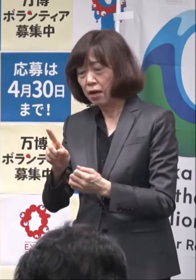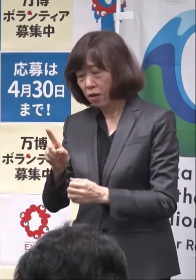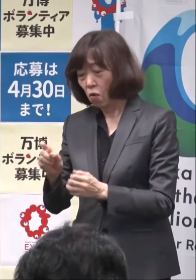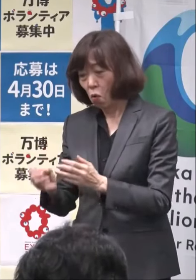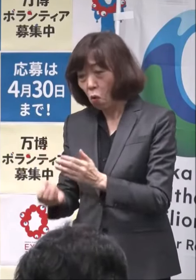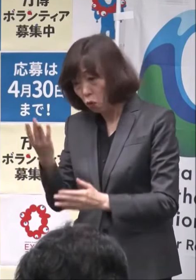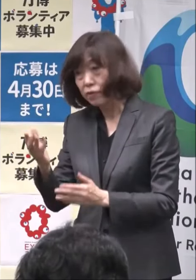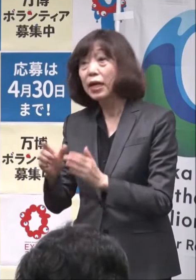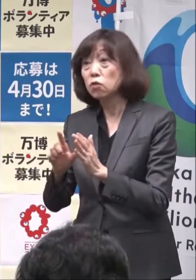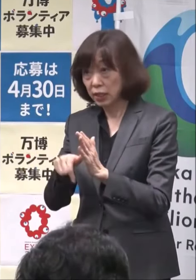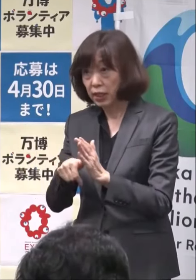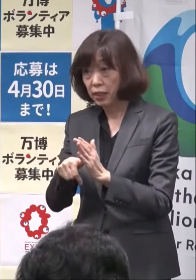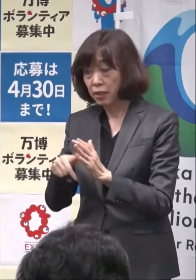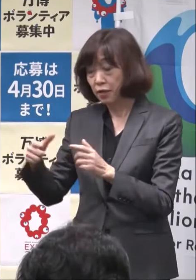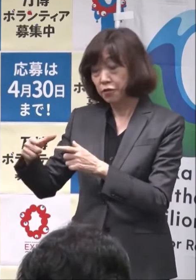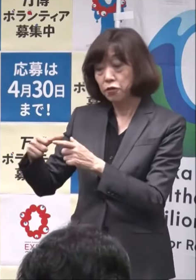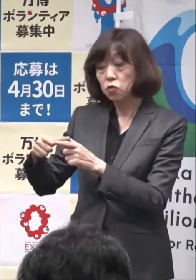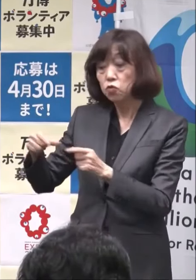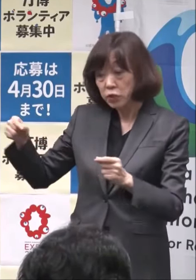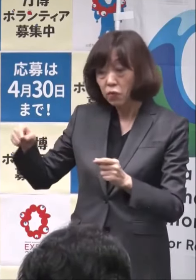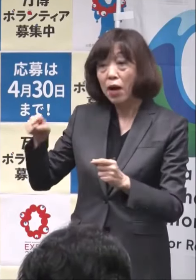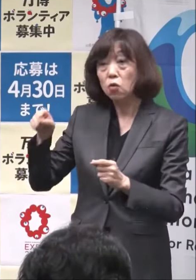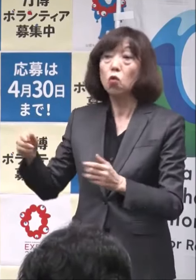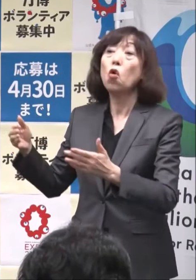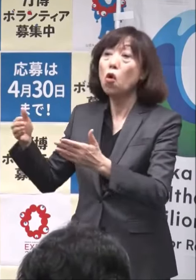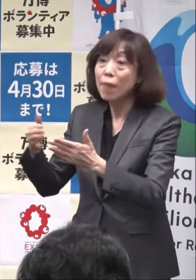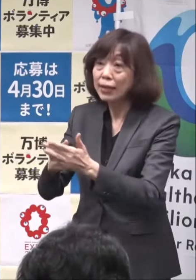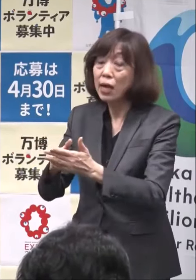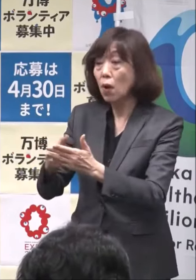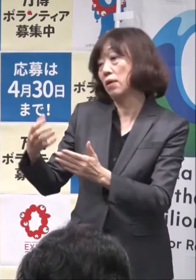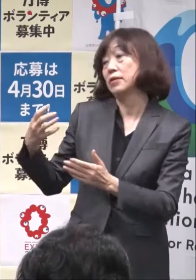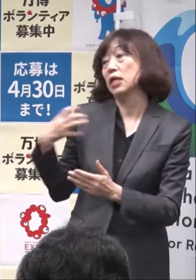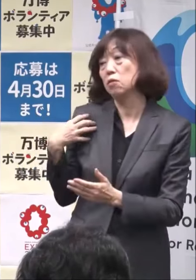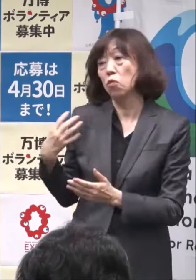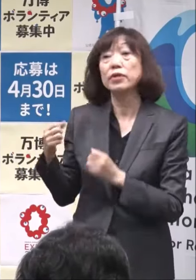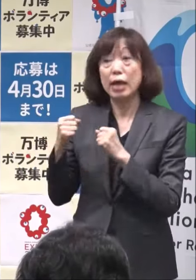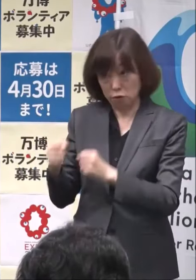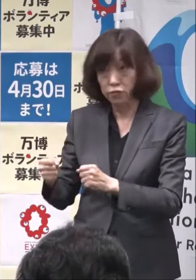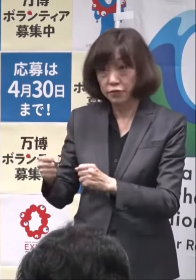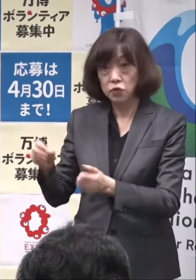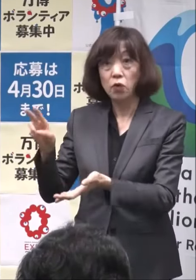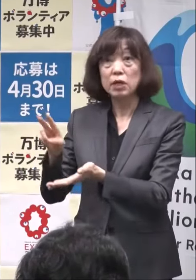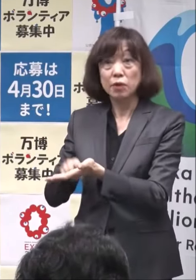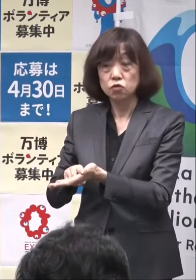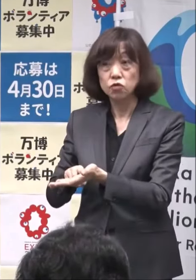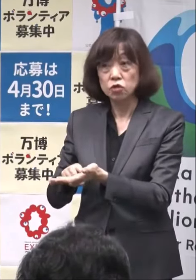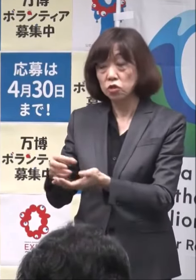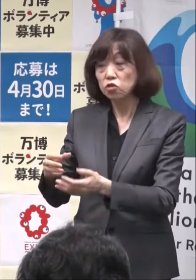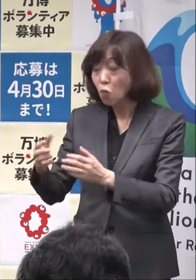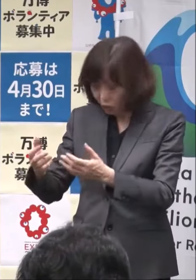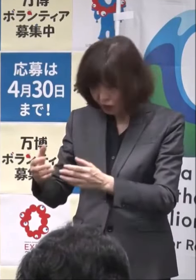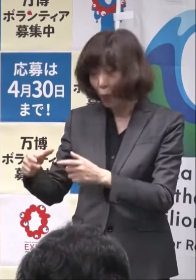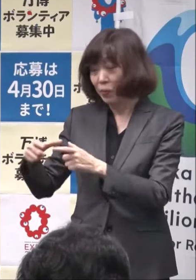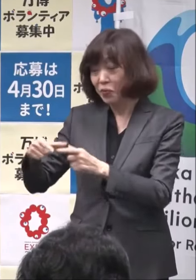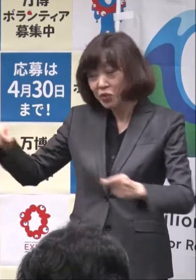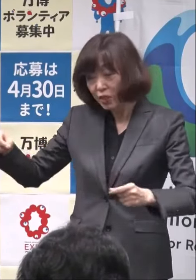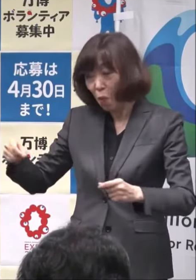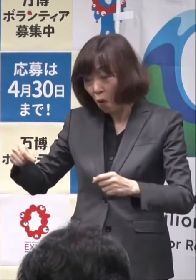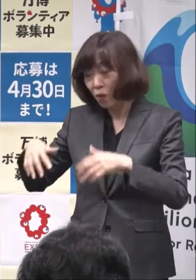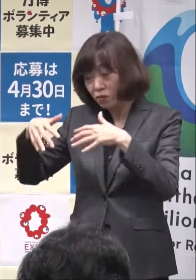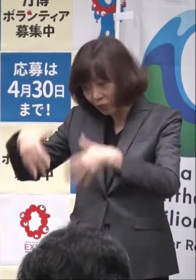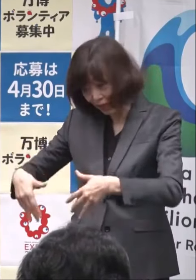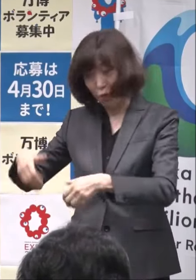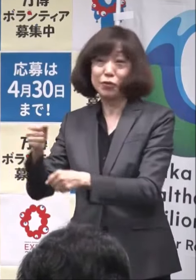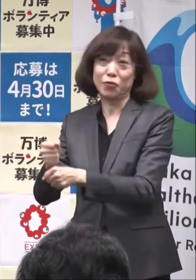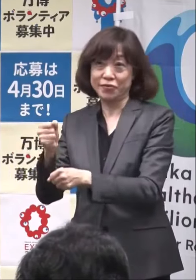ここ、国は、ある意味ここまでガッとやりますっていうのを決めるんであれば、じゃあちゃんと国も組織作ってちゃんとしてやり方